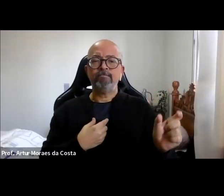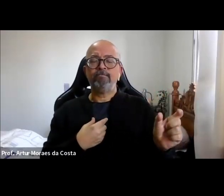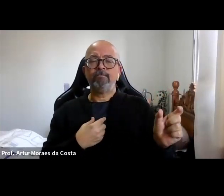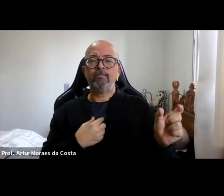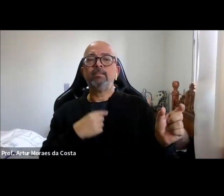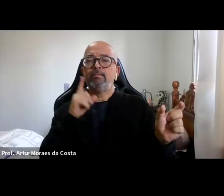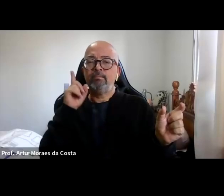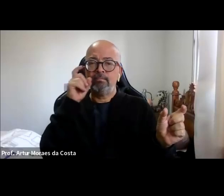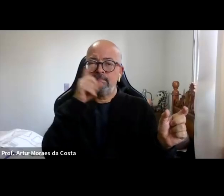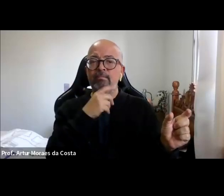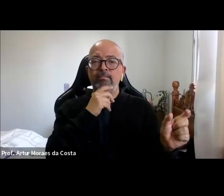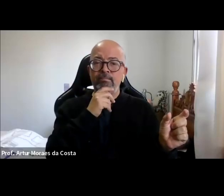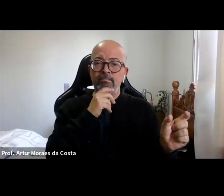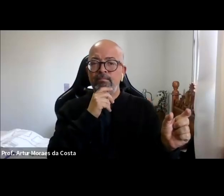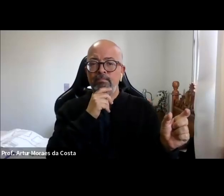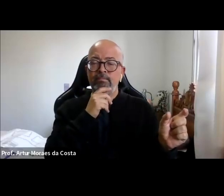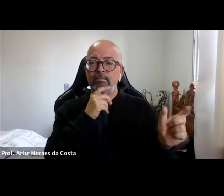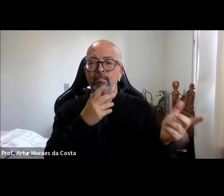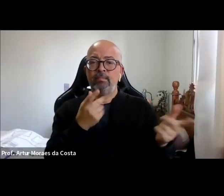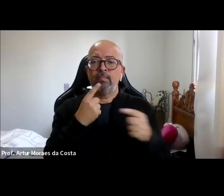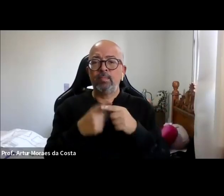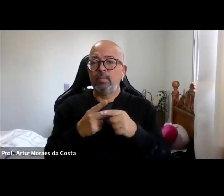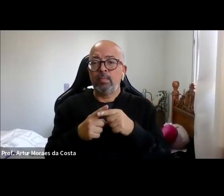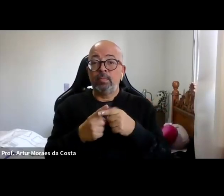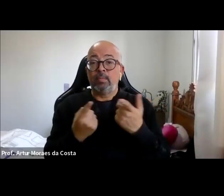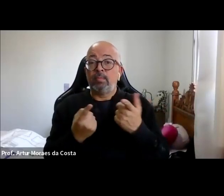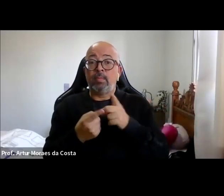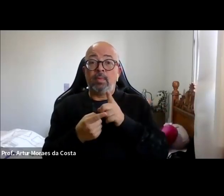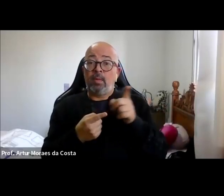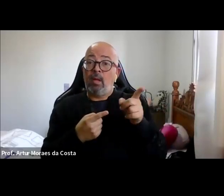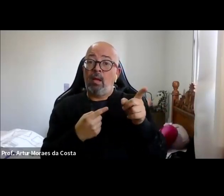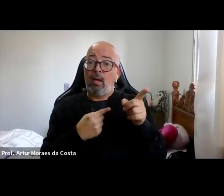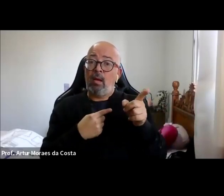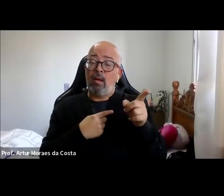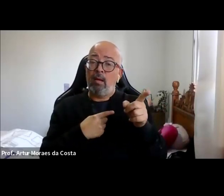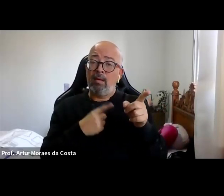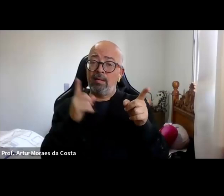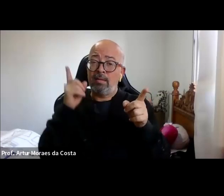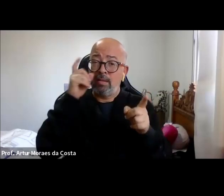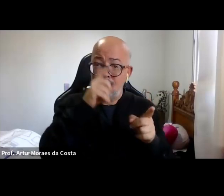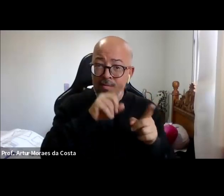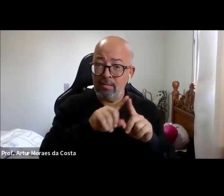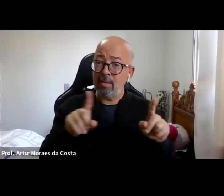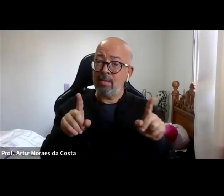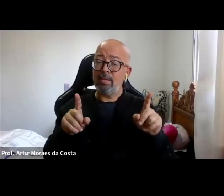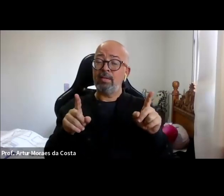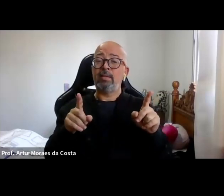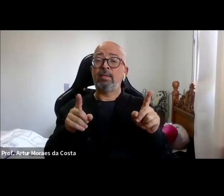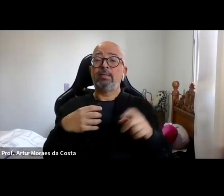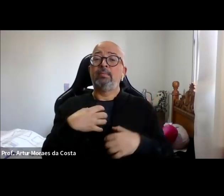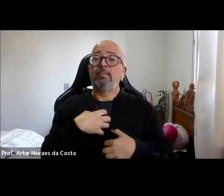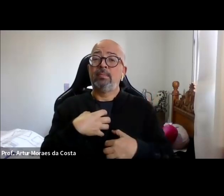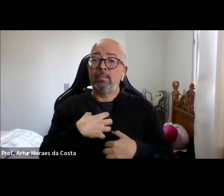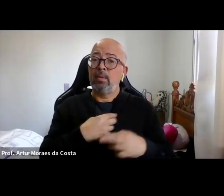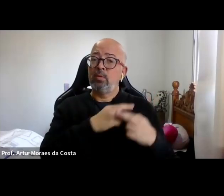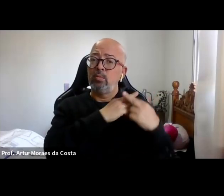sino una responsabilidad muy grande porque la imagen que la persona sordociega se va a hacer de alguien